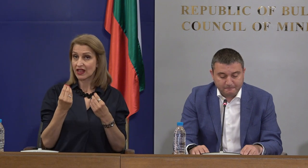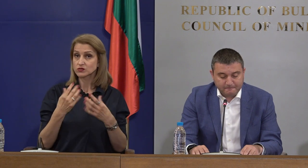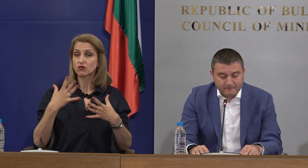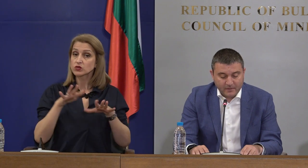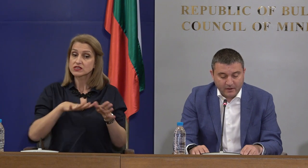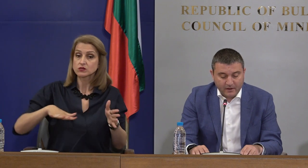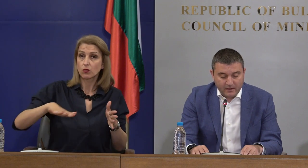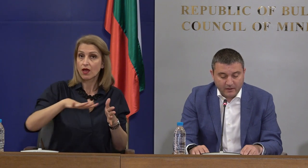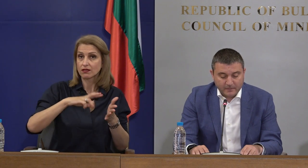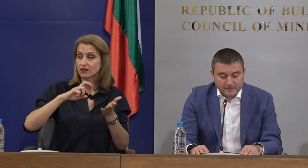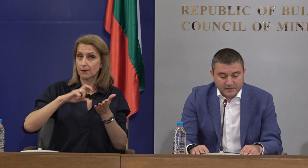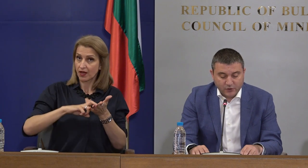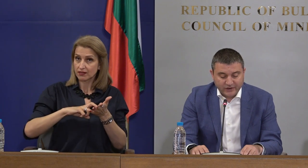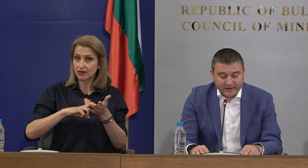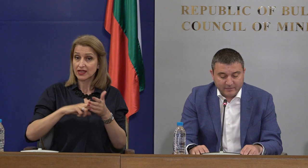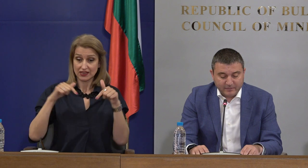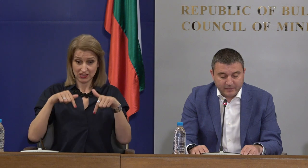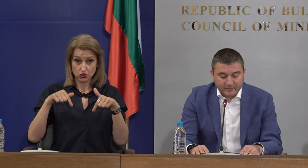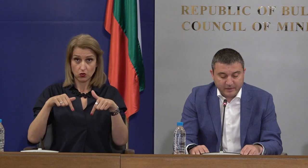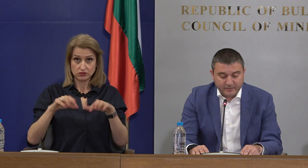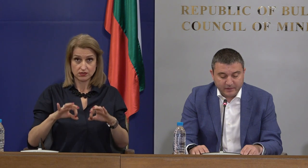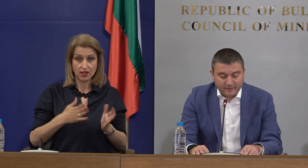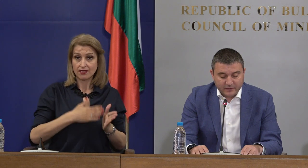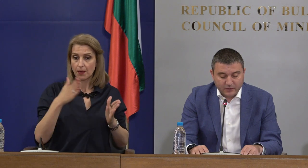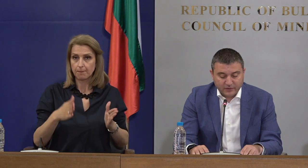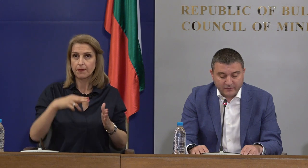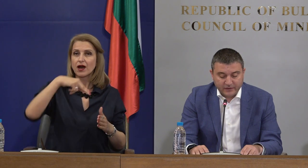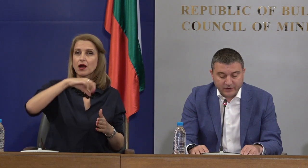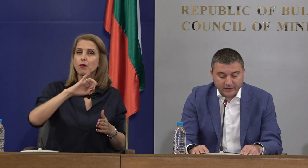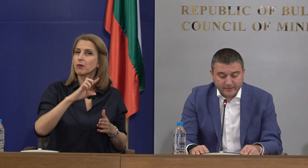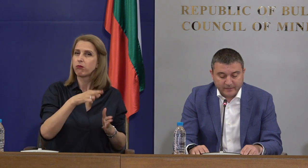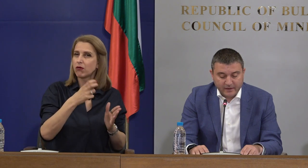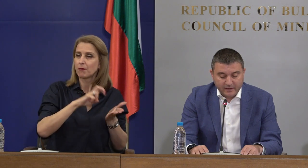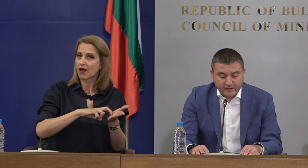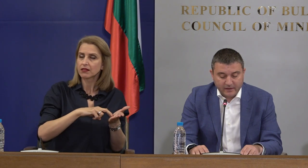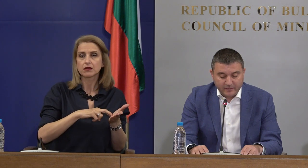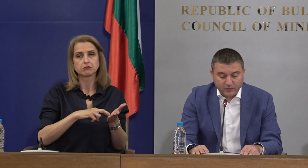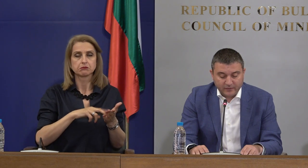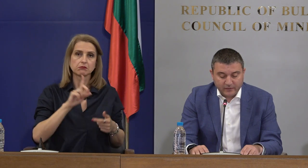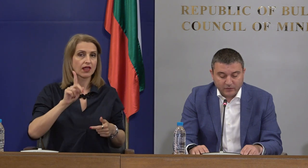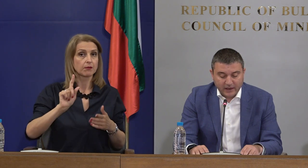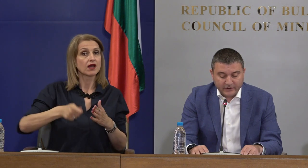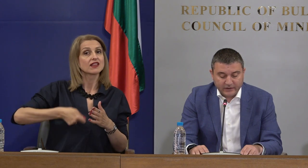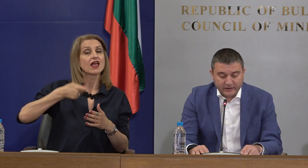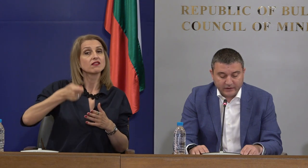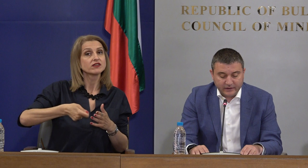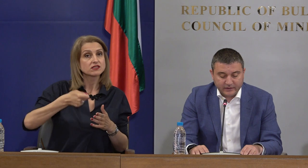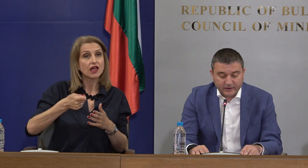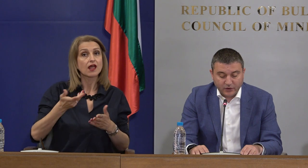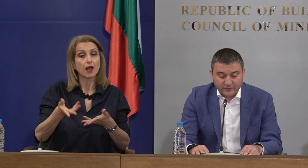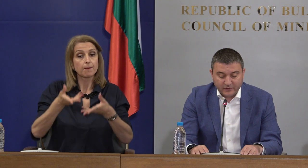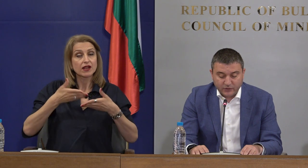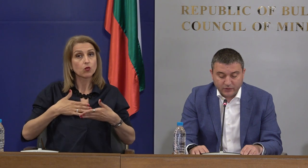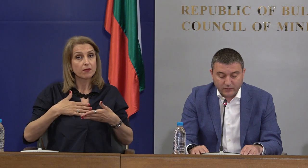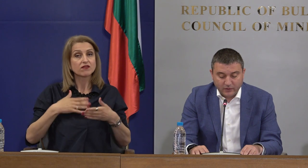състояние, на този етап ПИП има възможност да финансира придобиването на акциите си